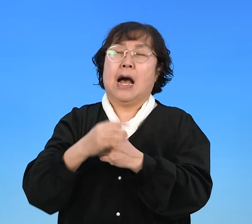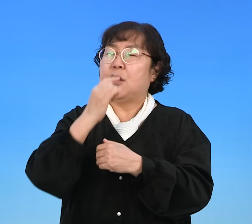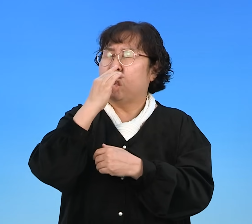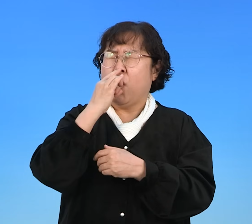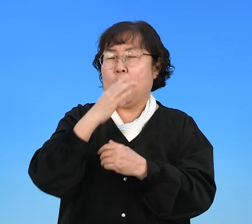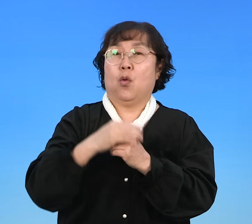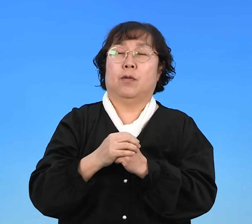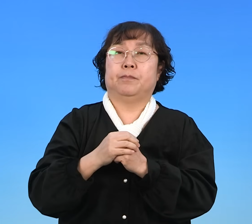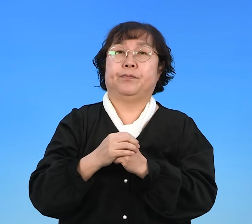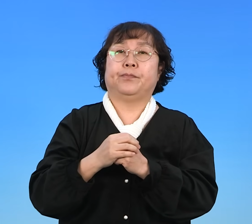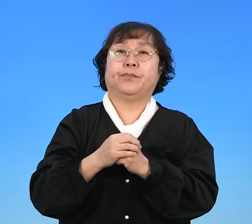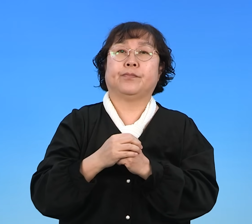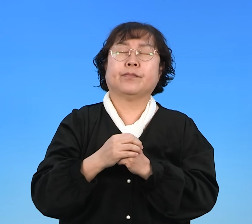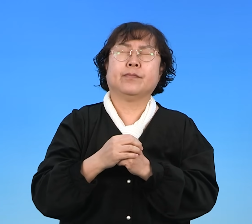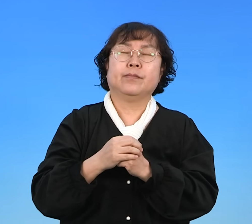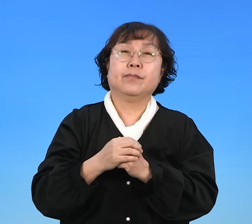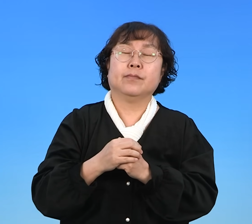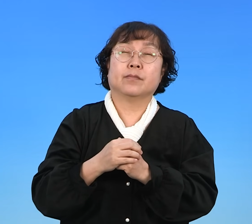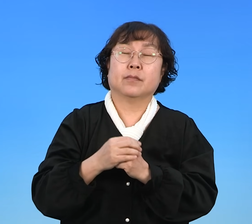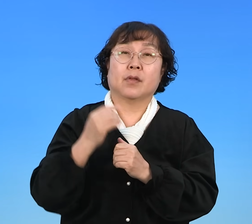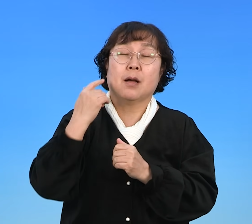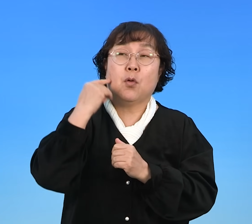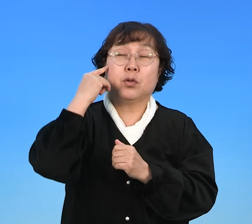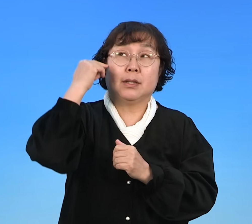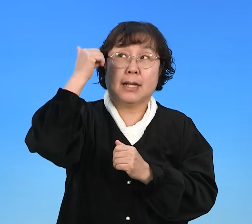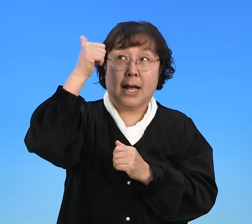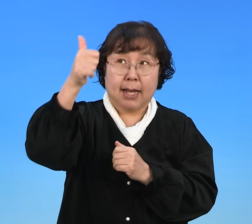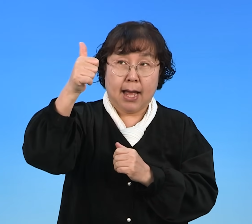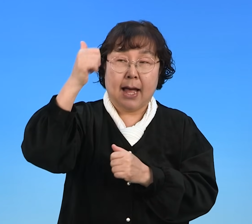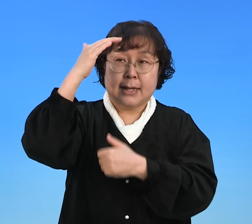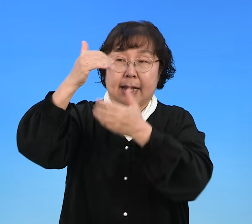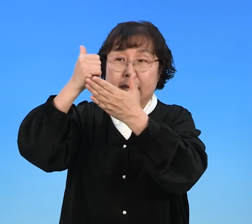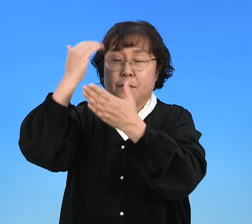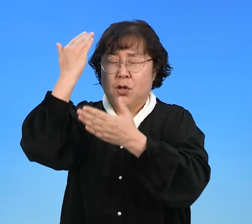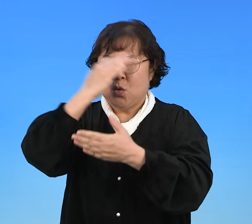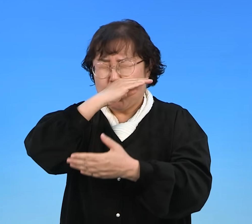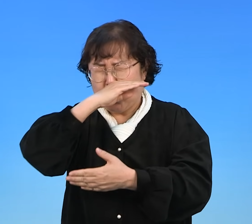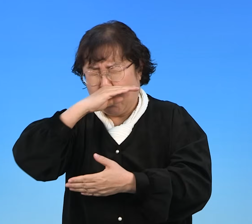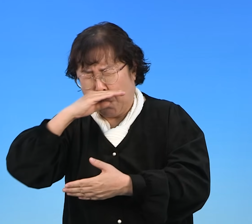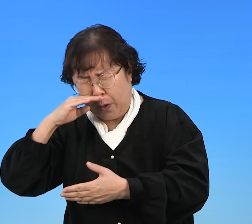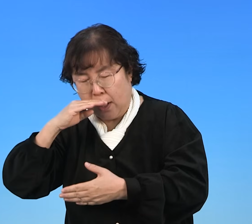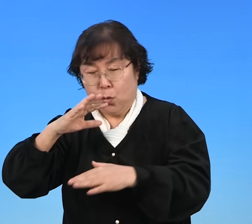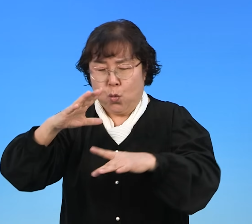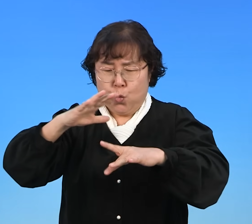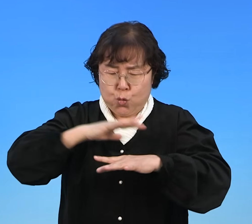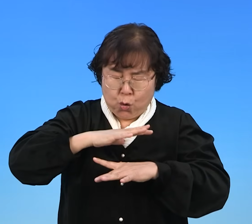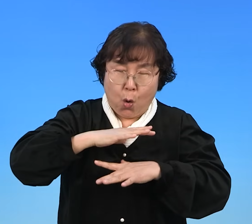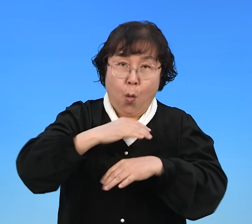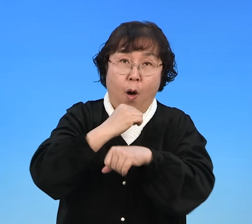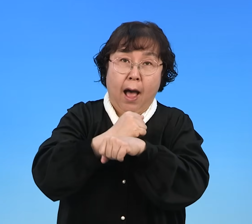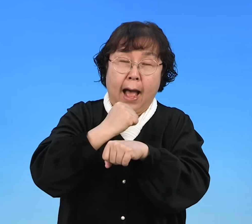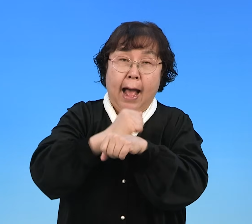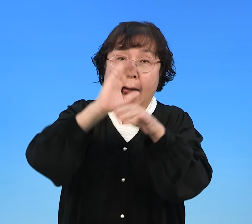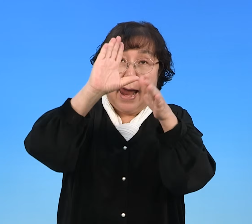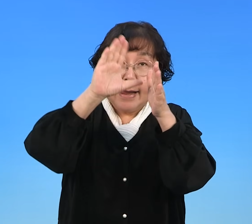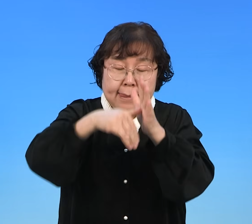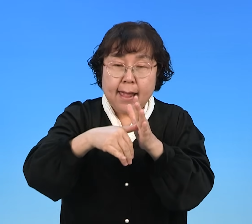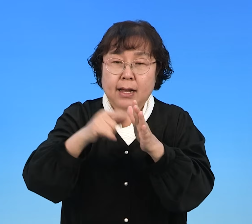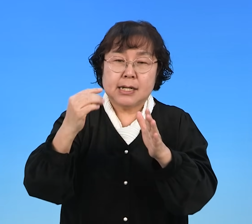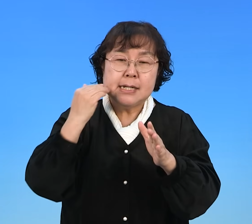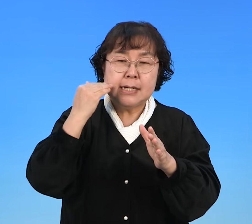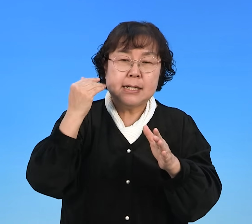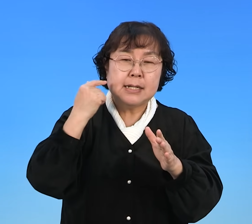목사가 하나님을 두려워하는 그 순간에 그의 목회 안에 하나님의 일하심이 일어날